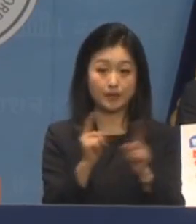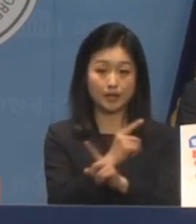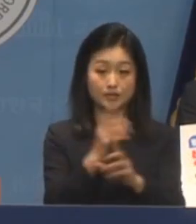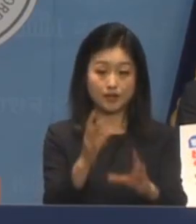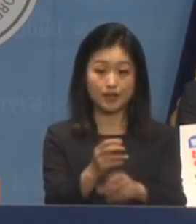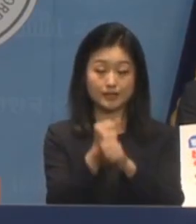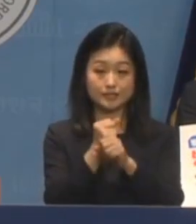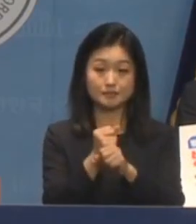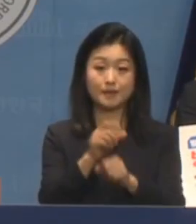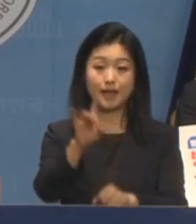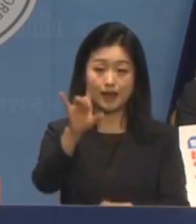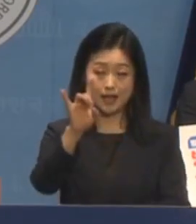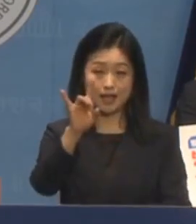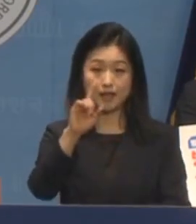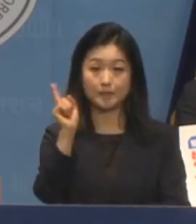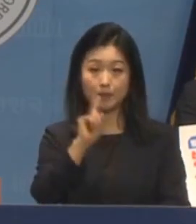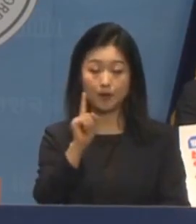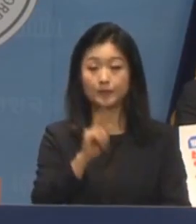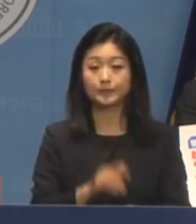한 가지입니다.